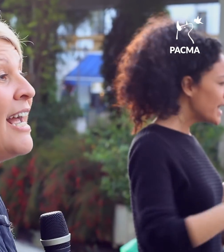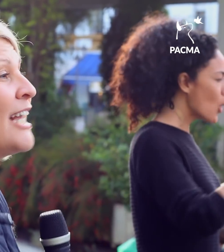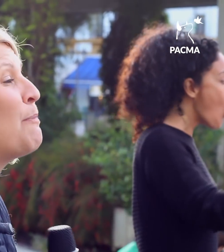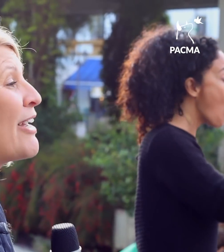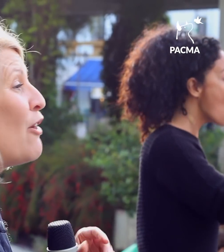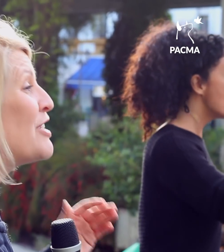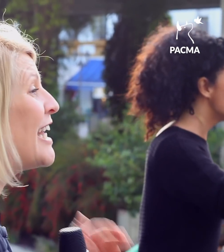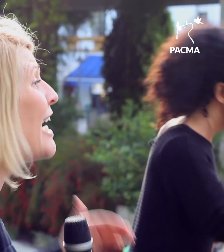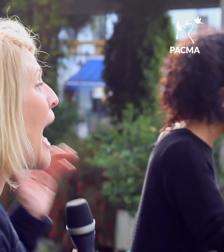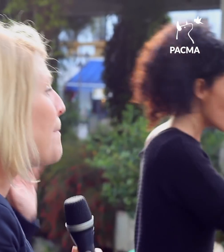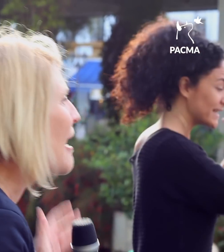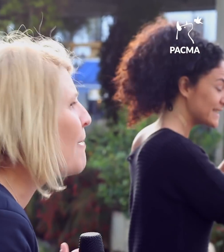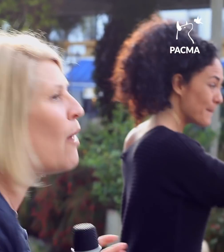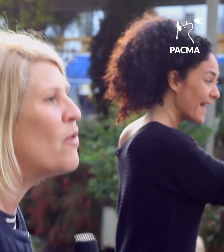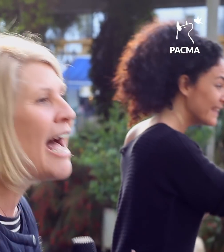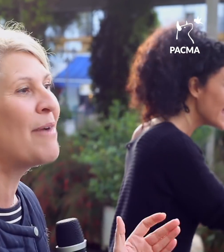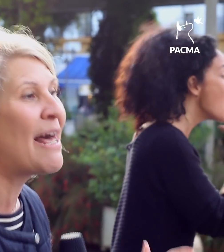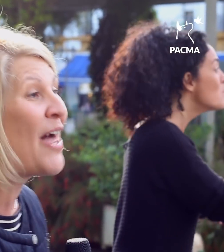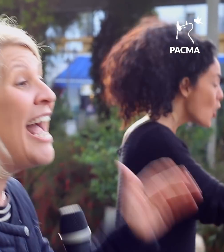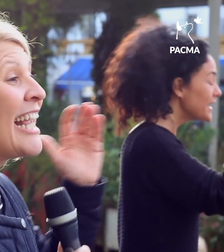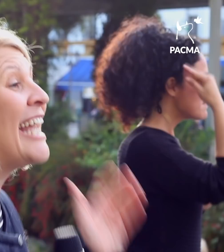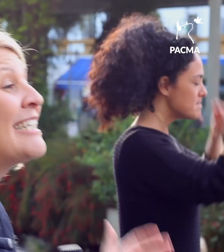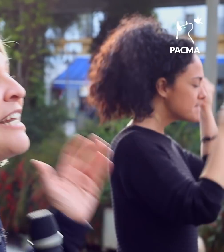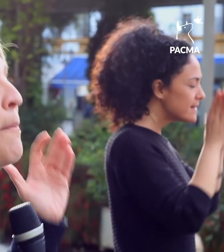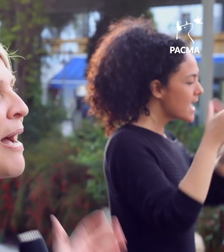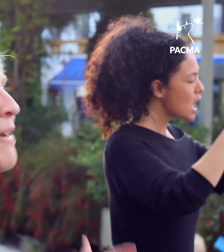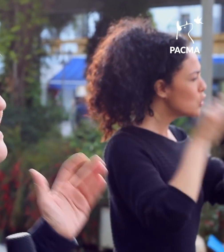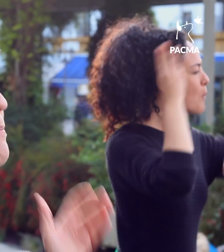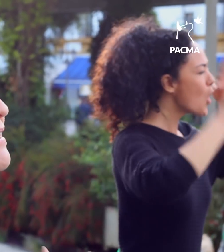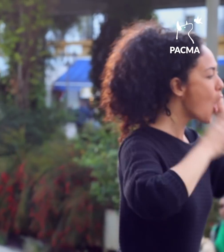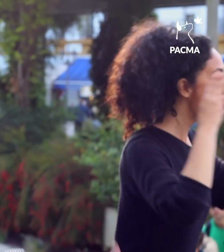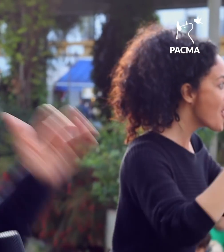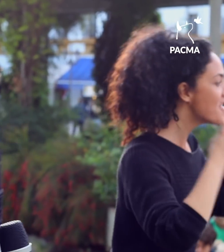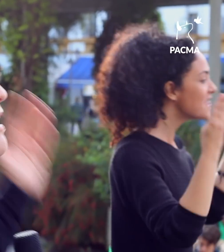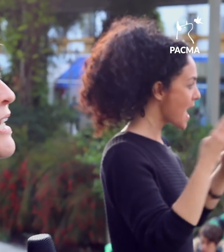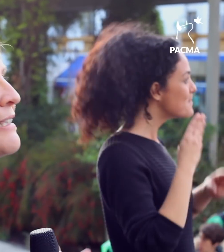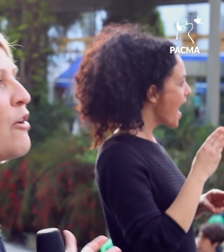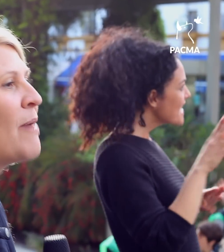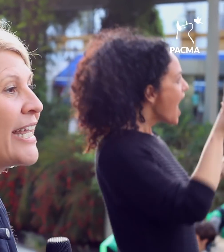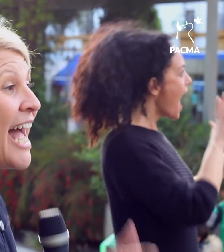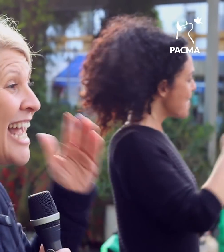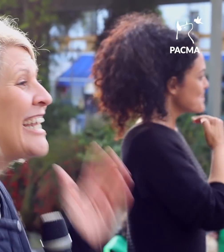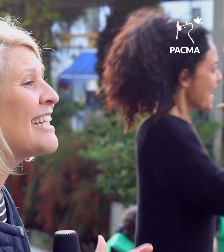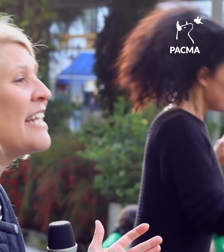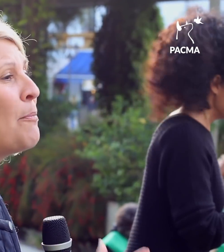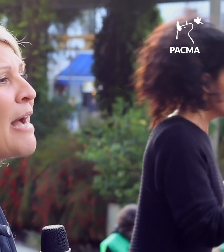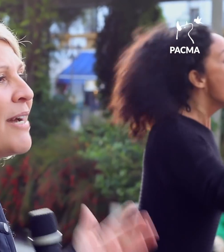caza, es porque consideran a Pacma una amenaza. ¿Quién sino Pacma está pidiendo? pidiendo la abolición de la tauromaquia.